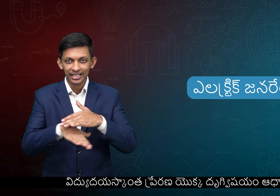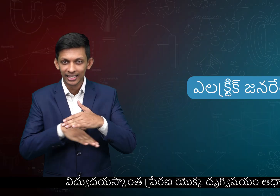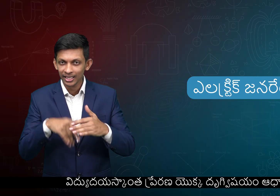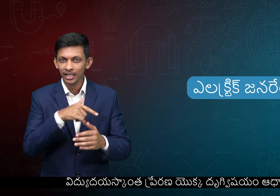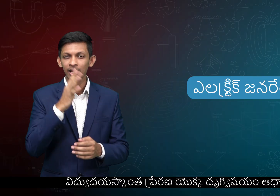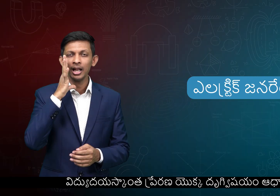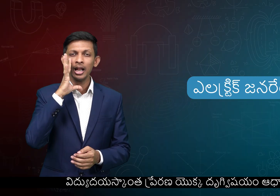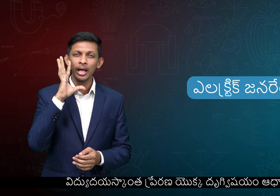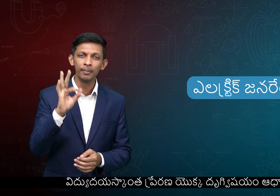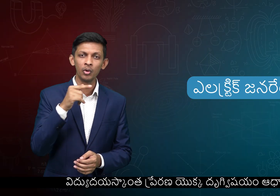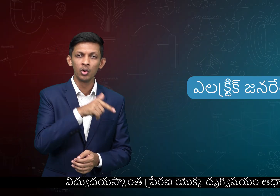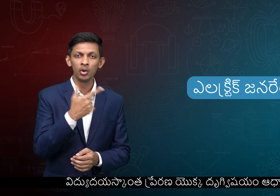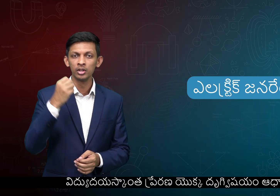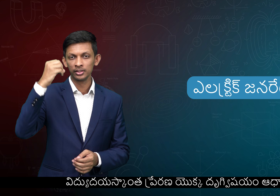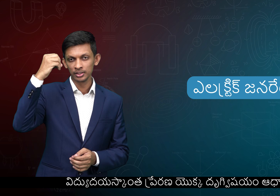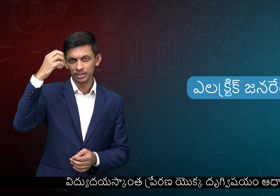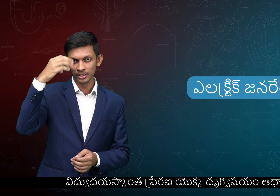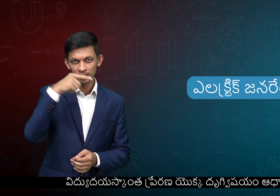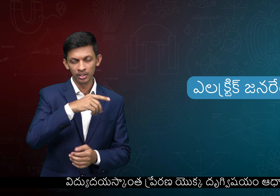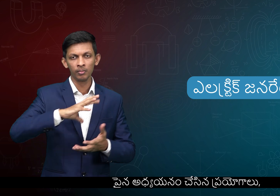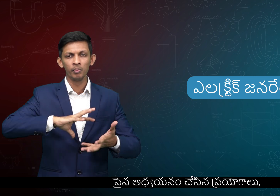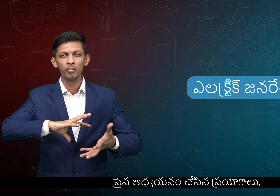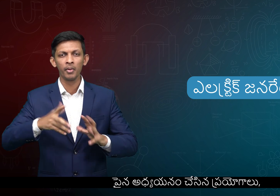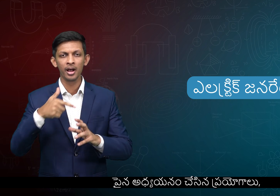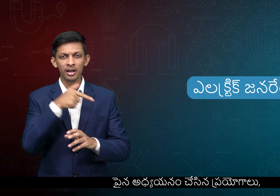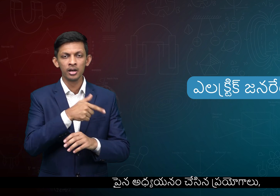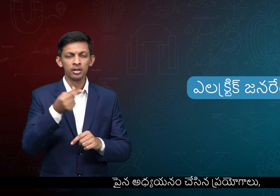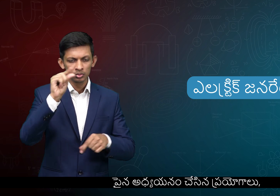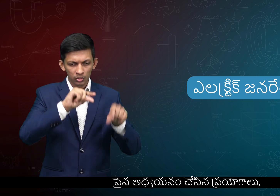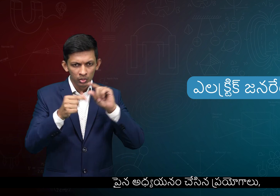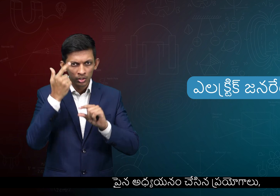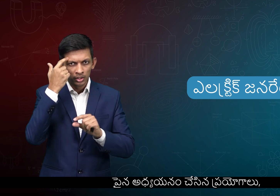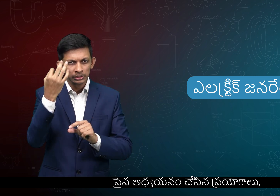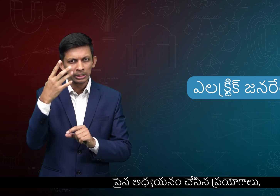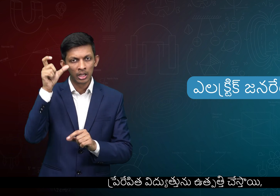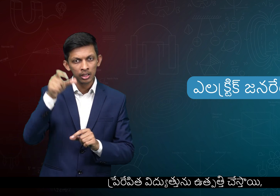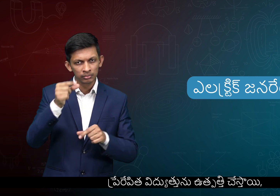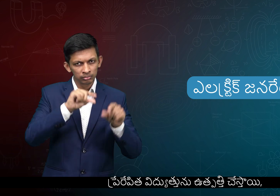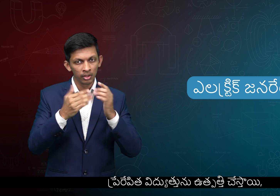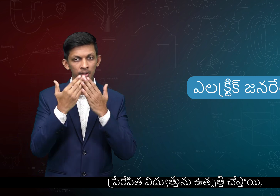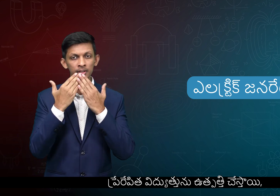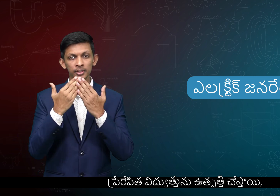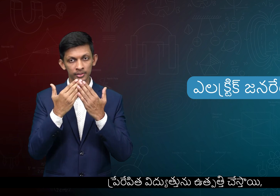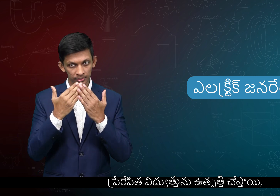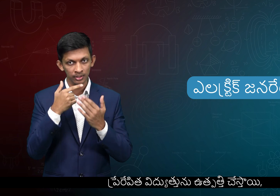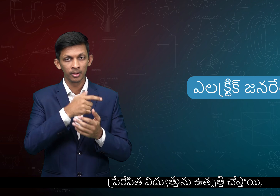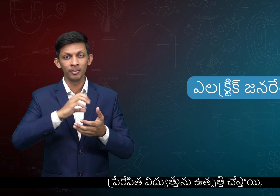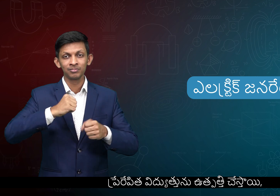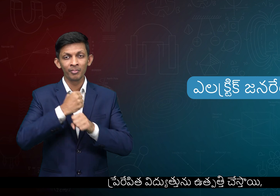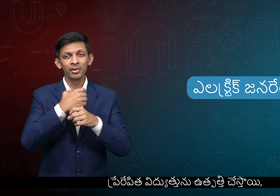విద్యుదయస్కాంత ప్రేరణ యొక్క దృగ్విషయం ఆధారంగా పైన అధ్యయనం చేసిన ప్రయోగాలు ప్రేరేపిత విద్యుత్ను ఉత్పత్తి చేస్తాయి.